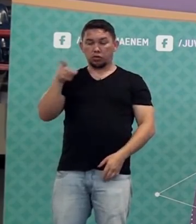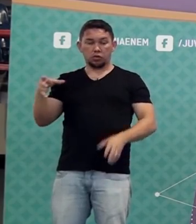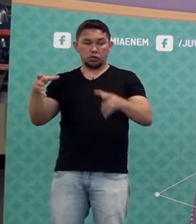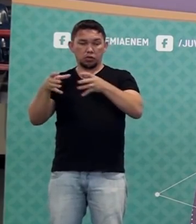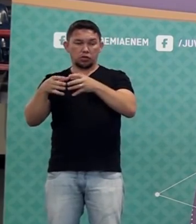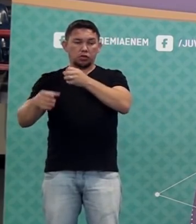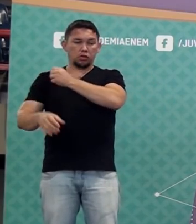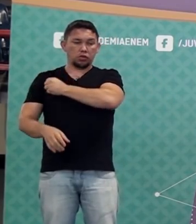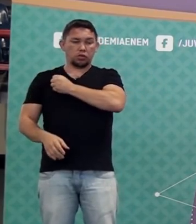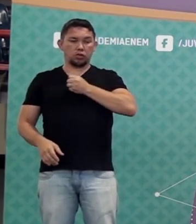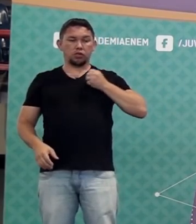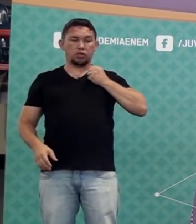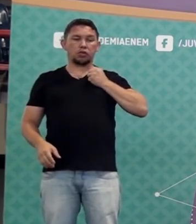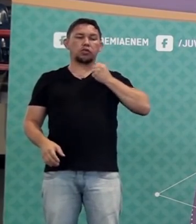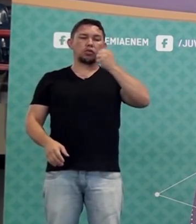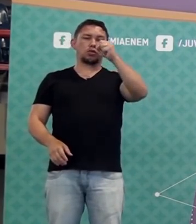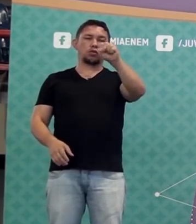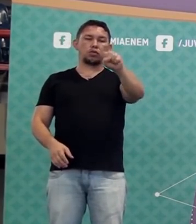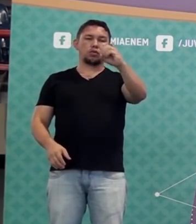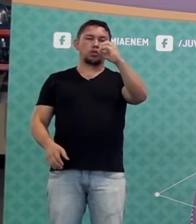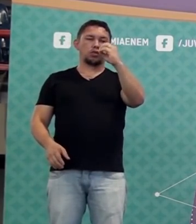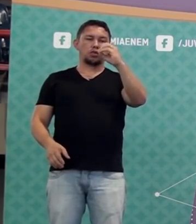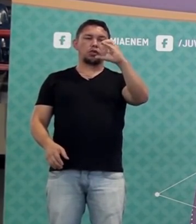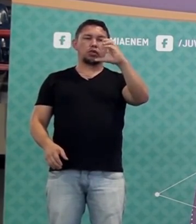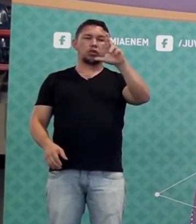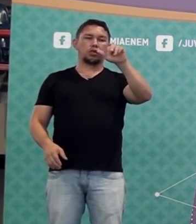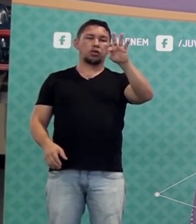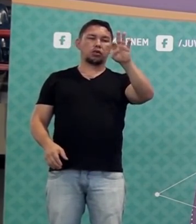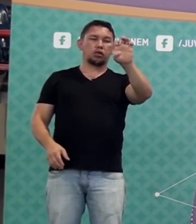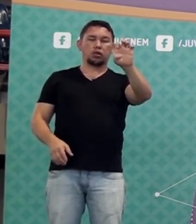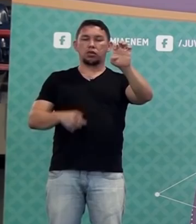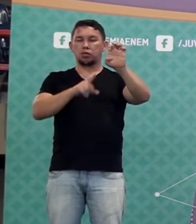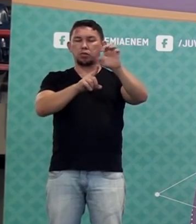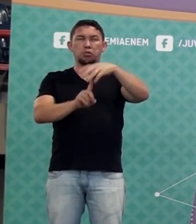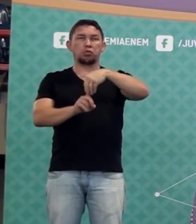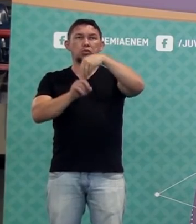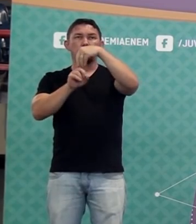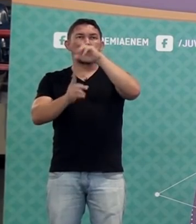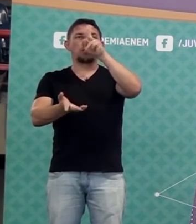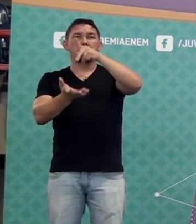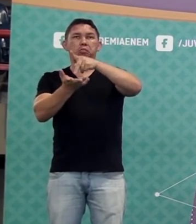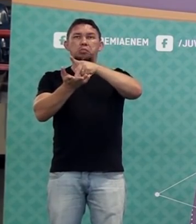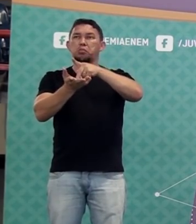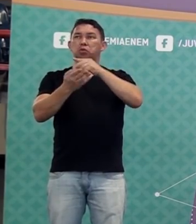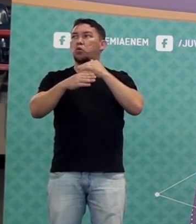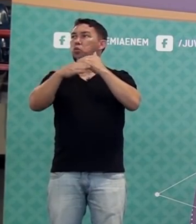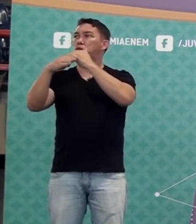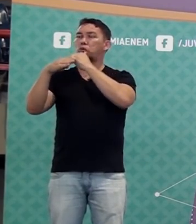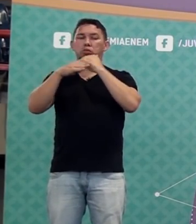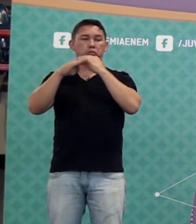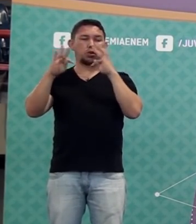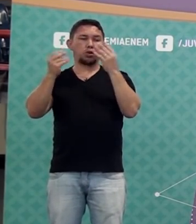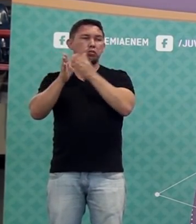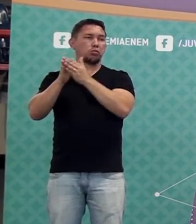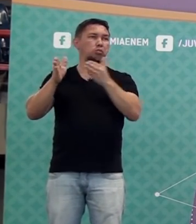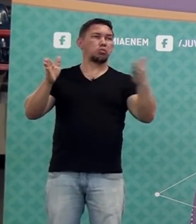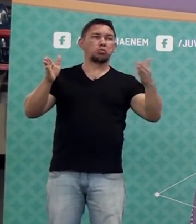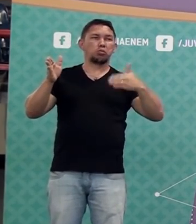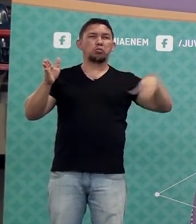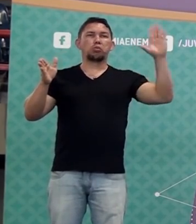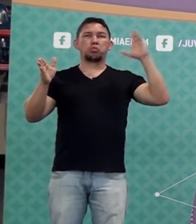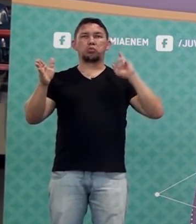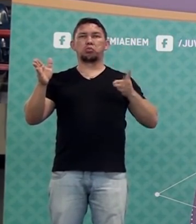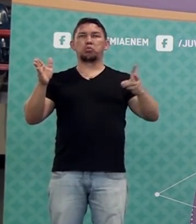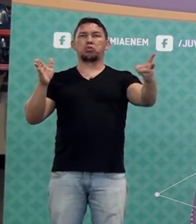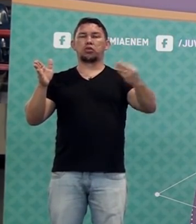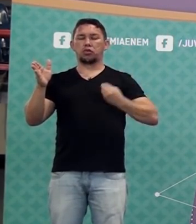dos sofistas, acreditava numa verdade plena, absoluta, comum a todos os tempos e a todos os homens.